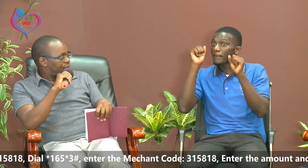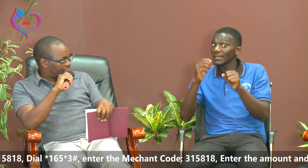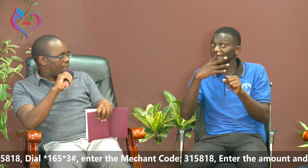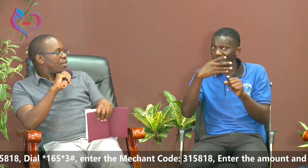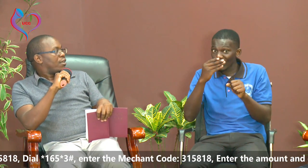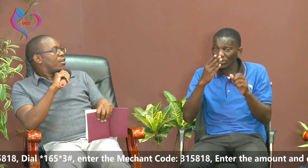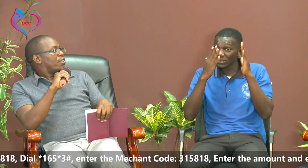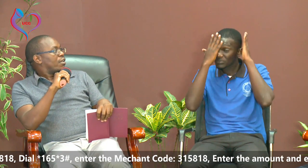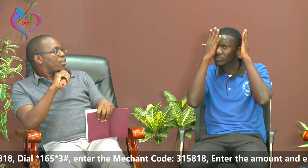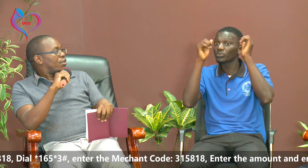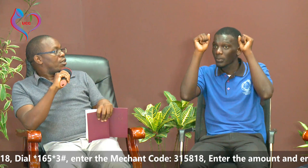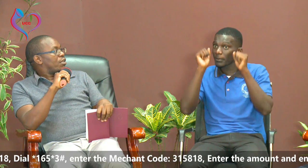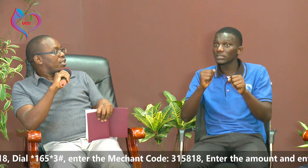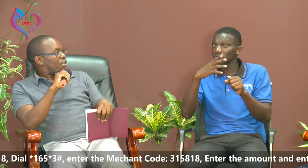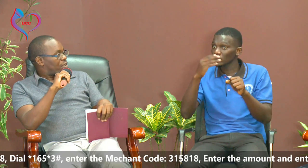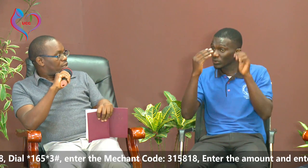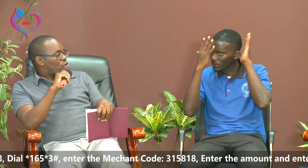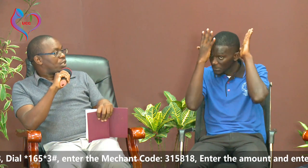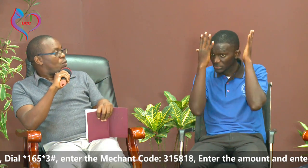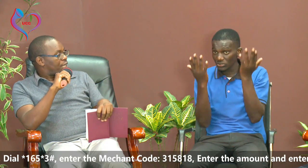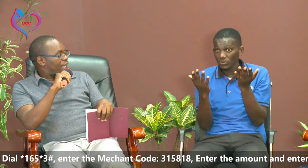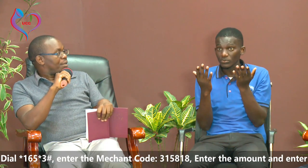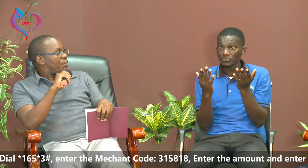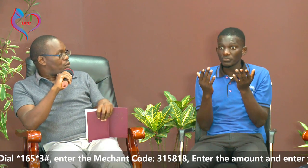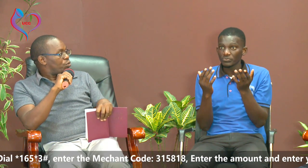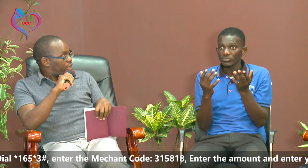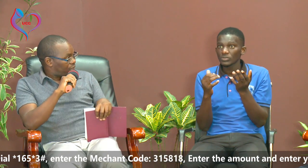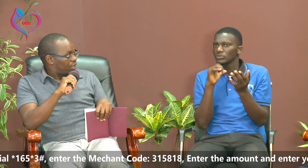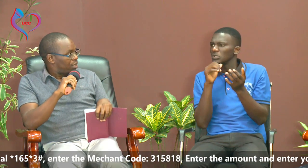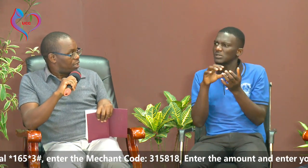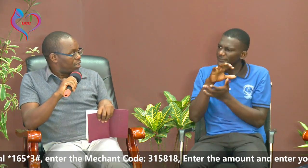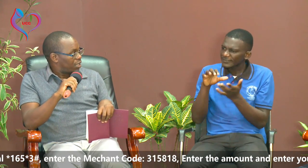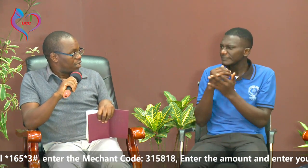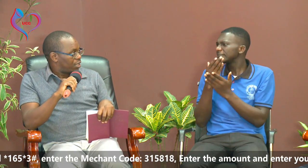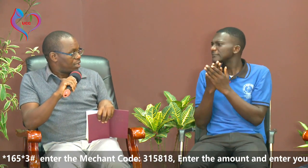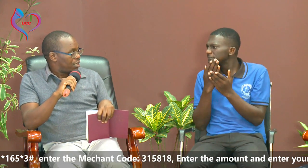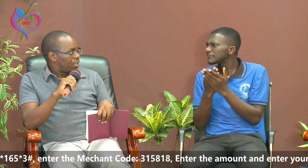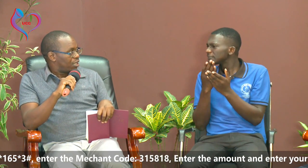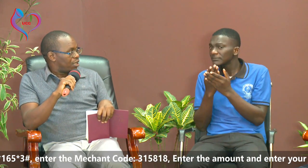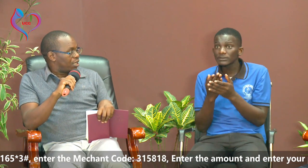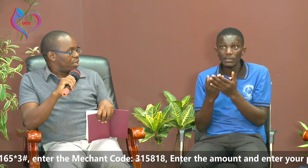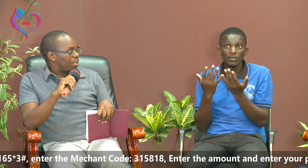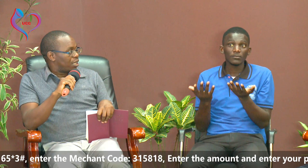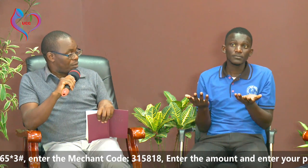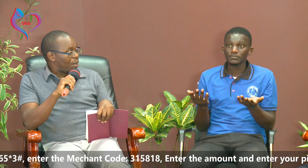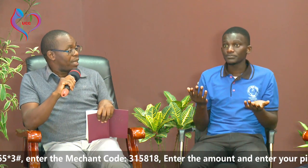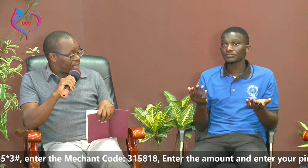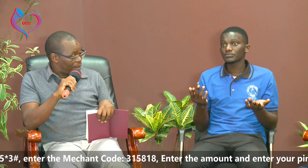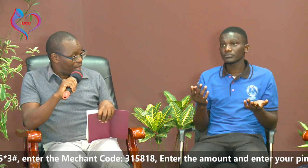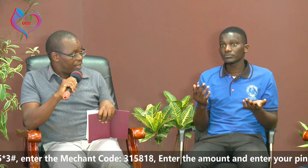bicha akusubira okubije eno tomutawanyanga yabigaba kunsi ndi nawe Bwaba yabigaba